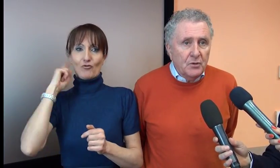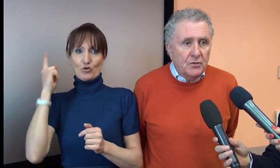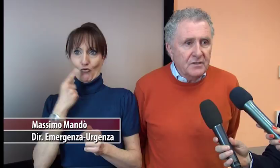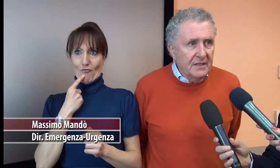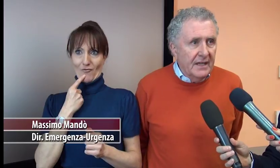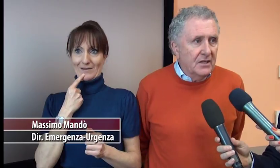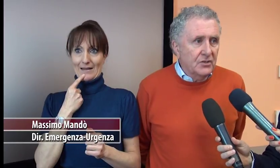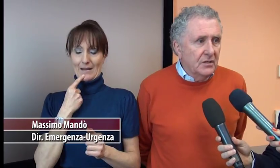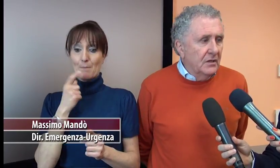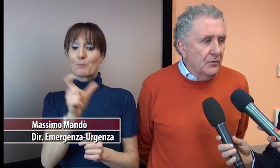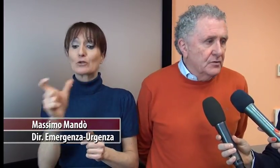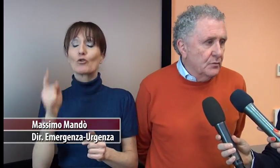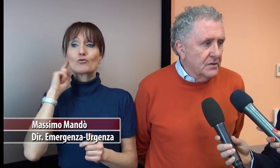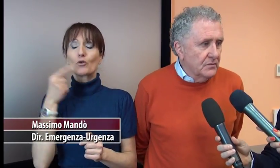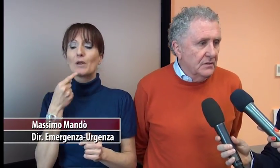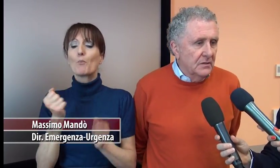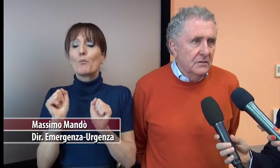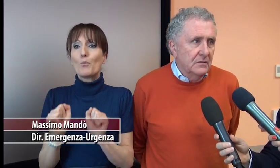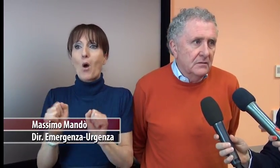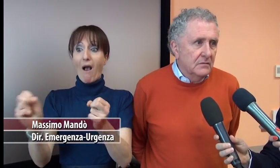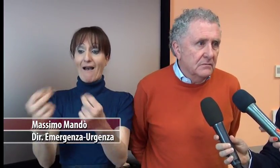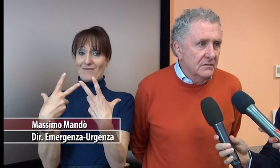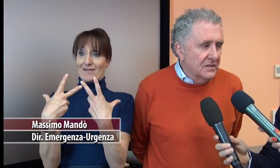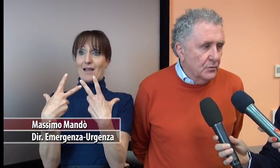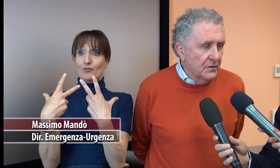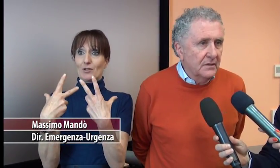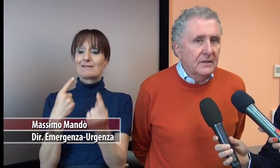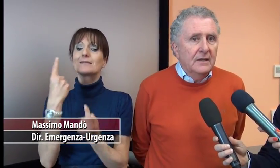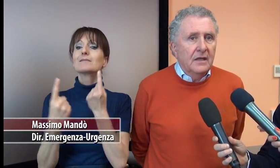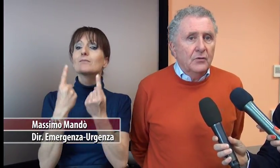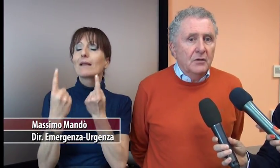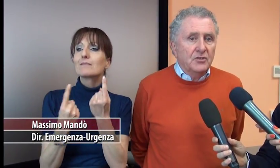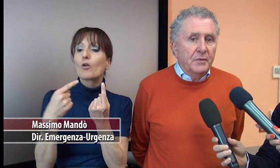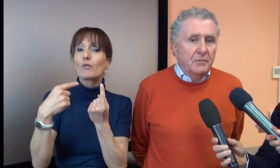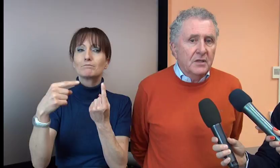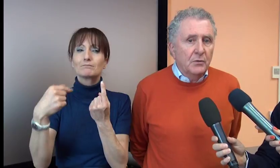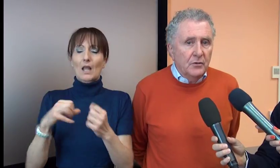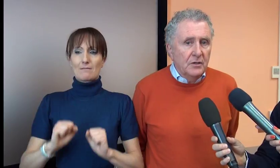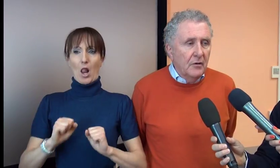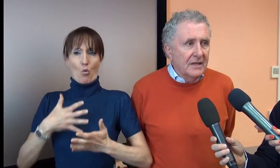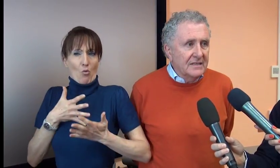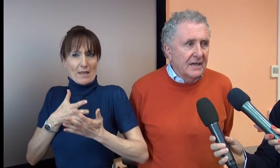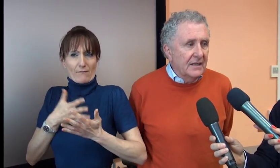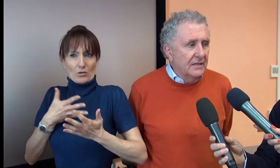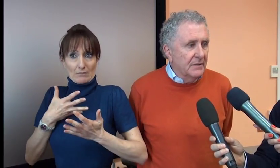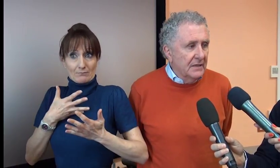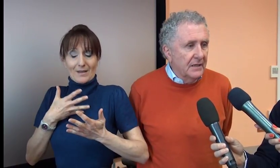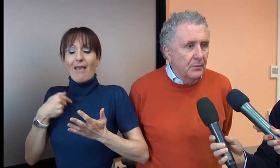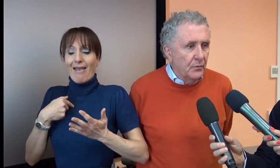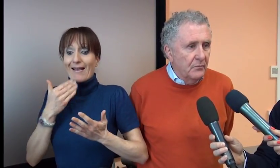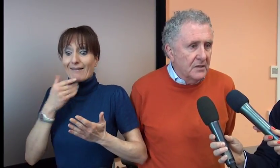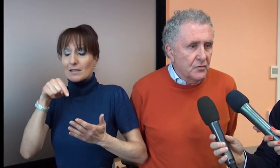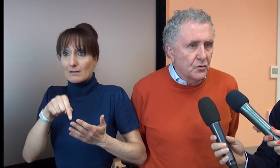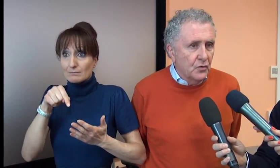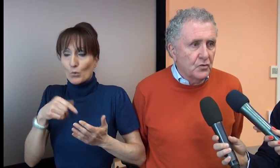dove possono segnalarci le loro situazioni di salute. E quindi ci permette quello di localizzarli, di mandare